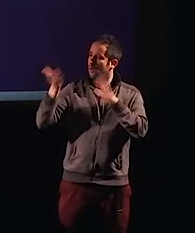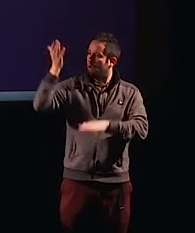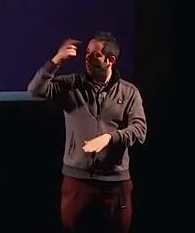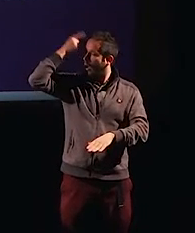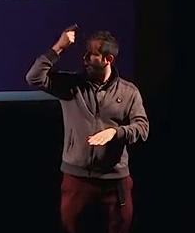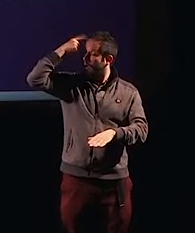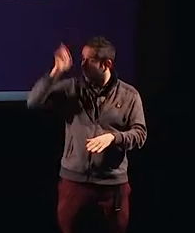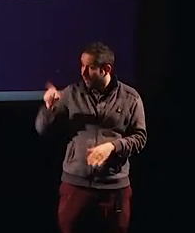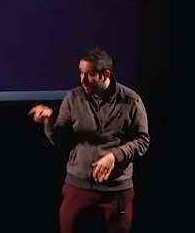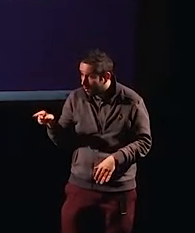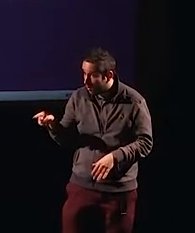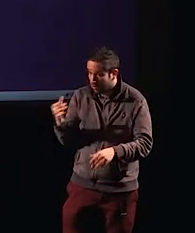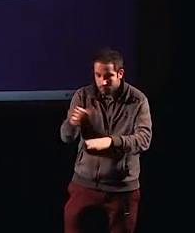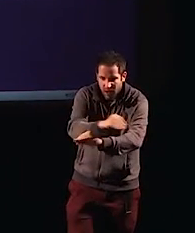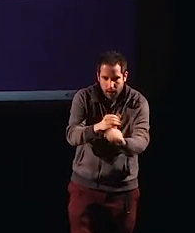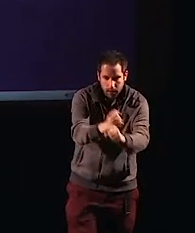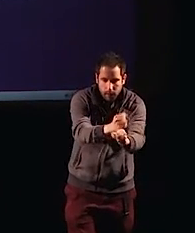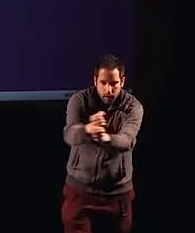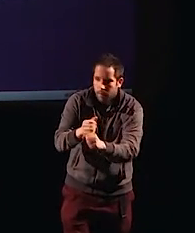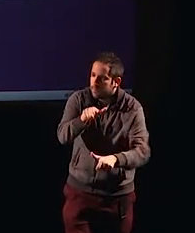se représenter Foucault comme quelqu'un qui a fait beaucoup de terrain.